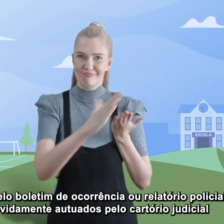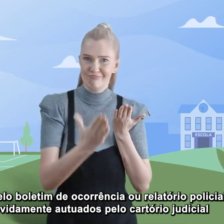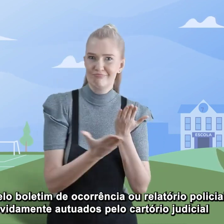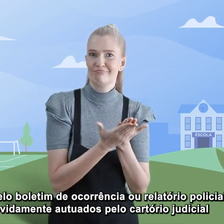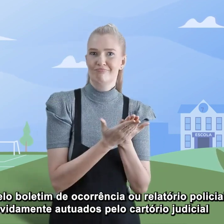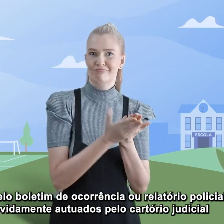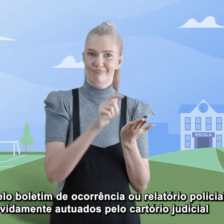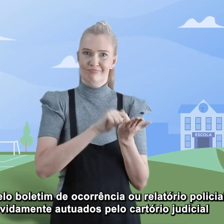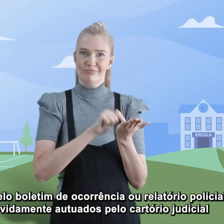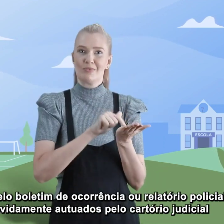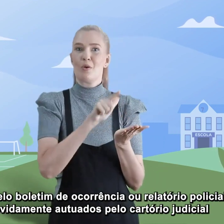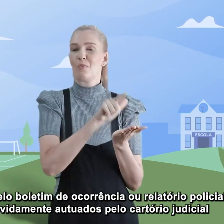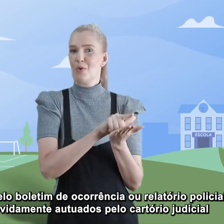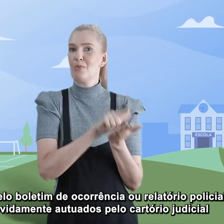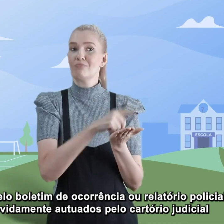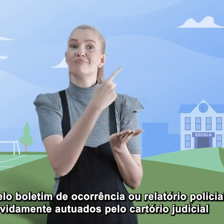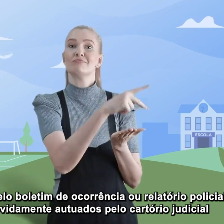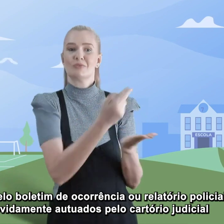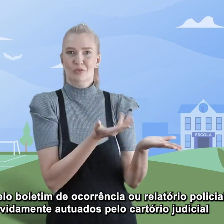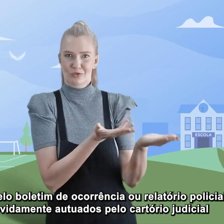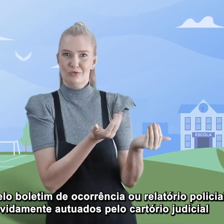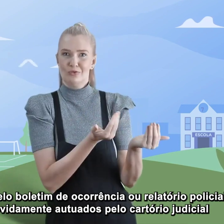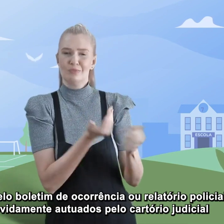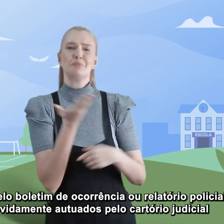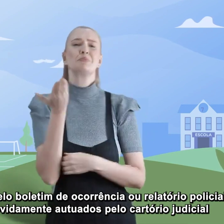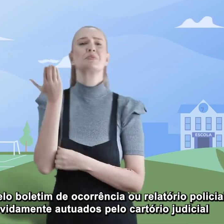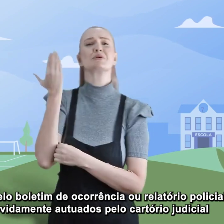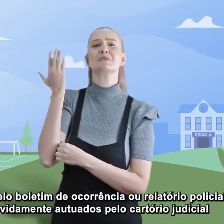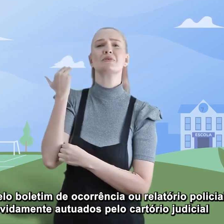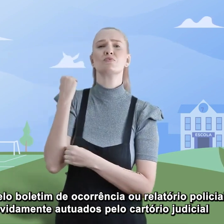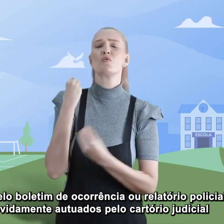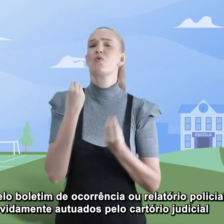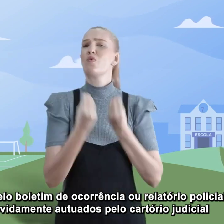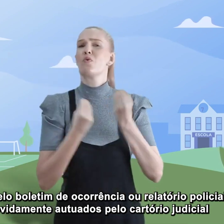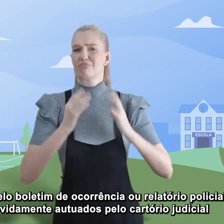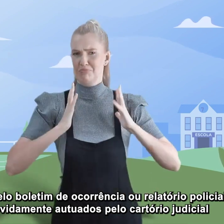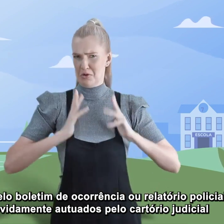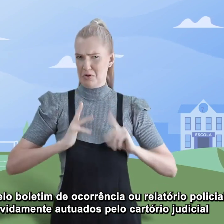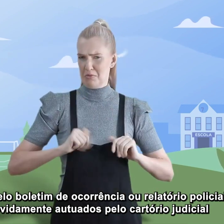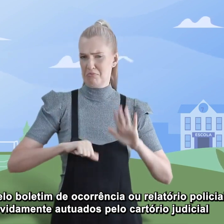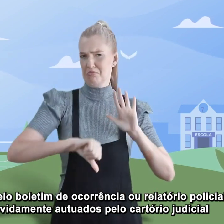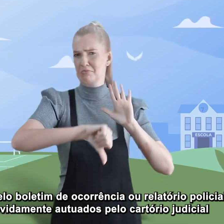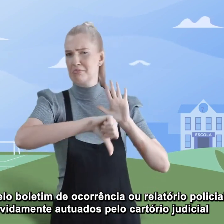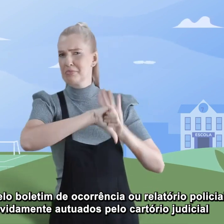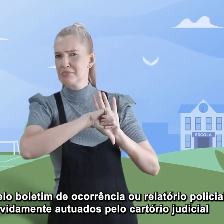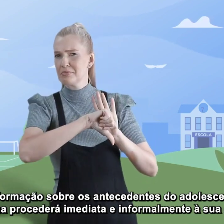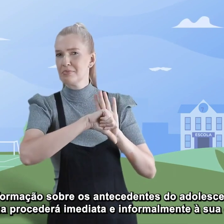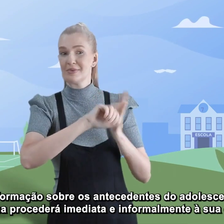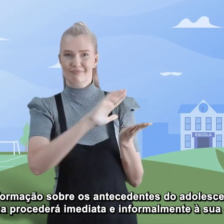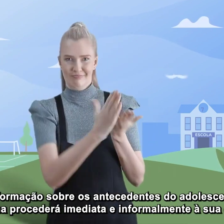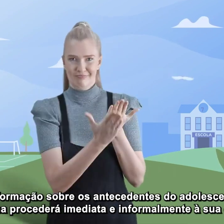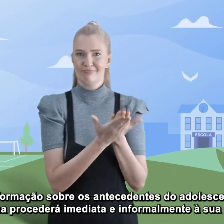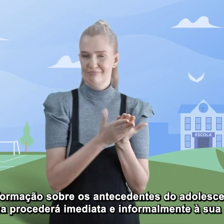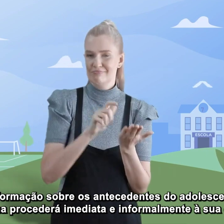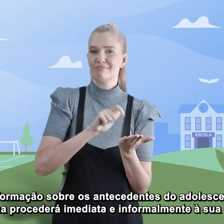boletim de ocorrência ou relatório policial, devidamente autuados pelo cartório judicial e com informação sobre